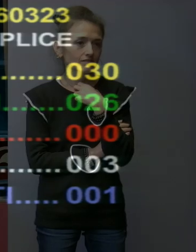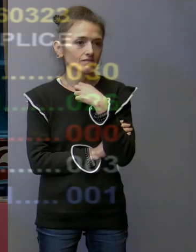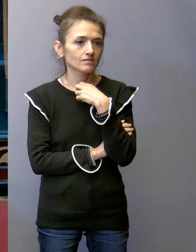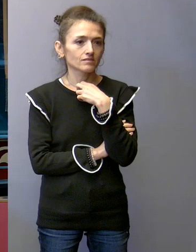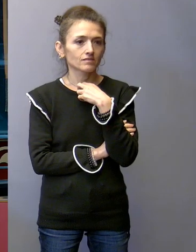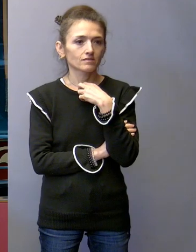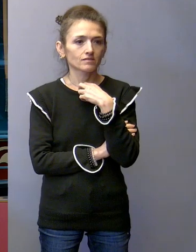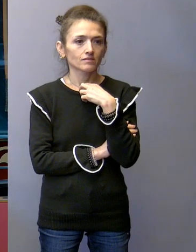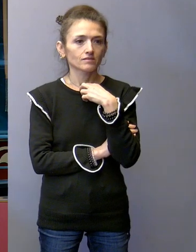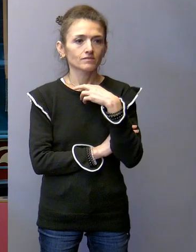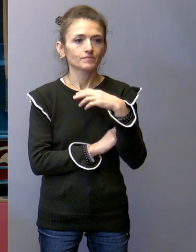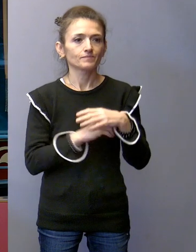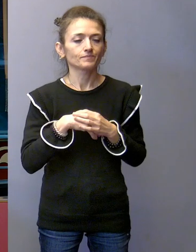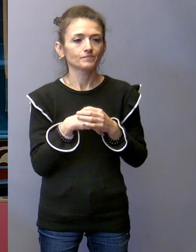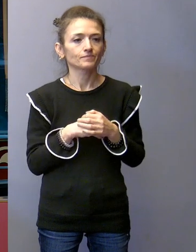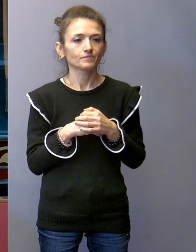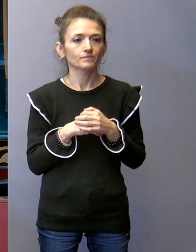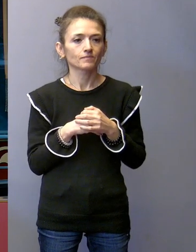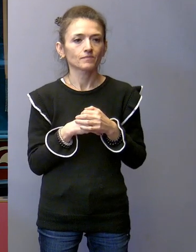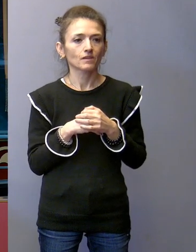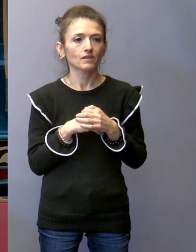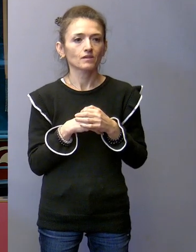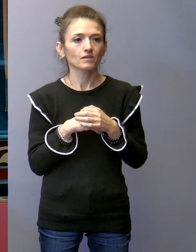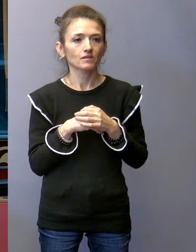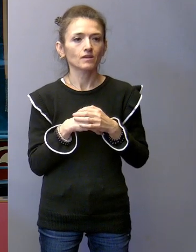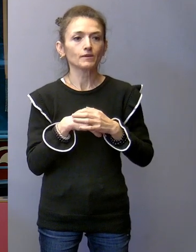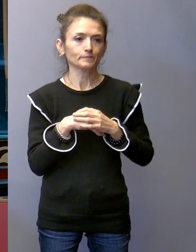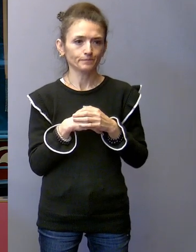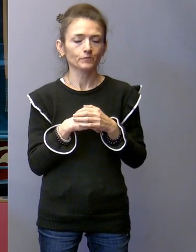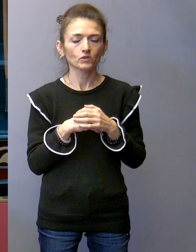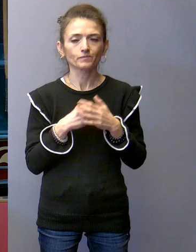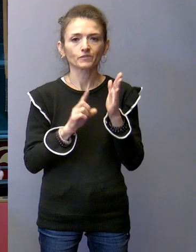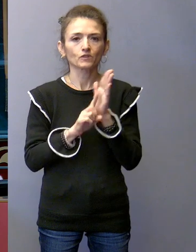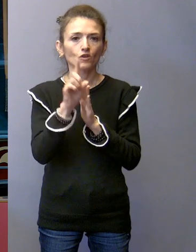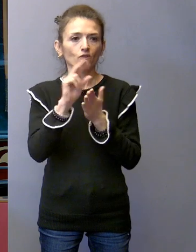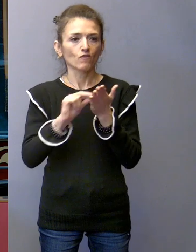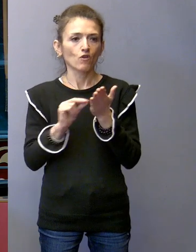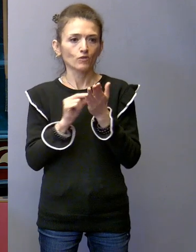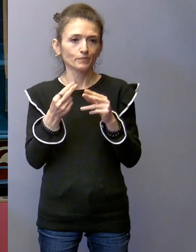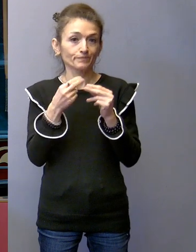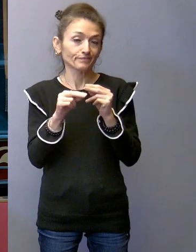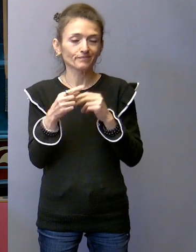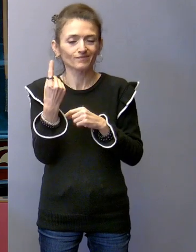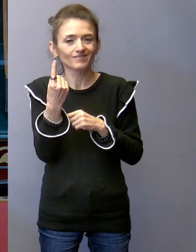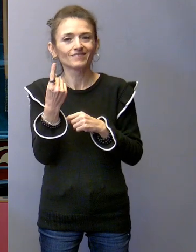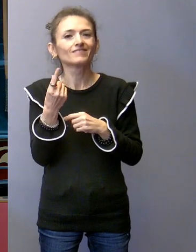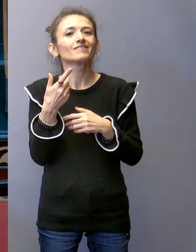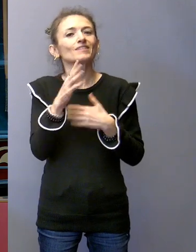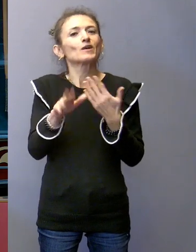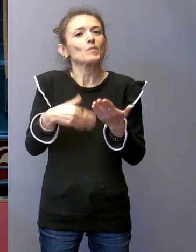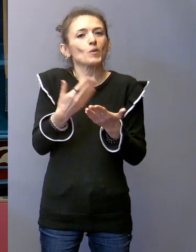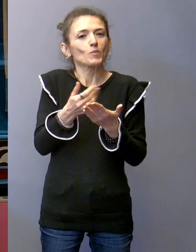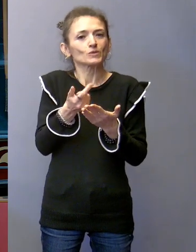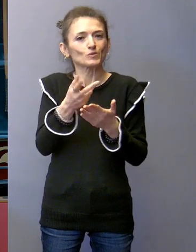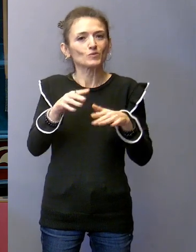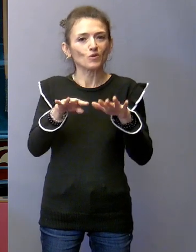All'attenzione un attimo di attenzione esito votazione l'emendamento 1 così come modificata la proposta